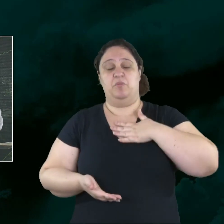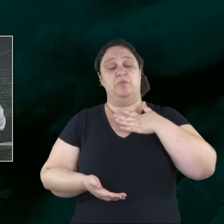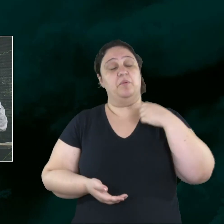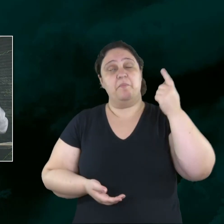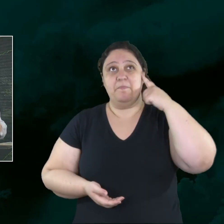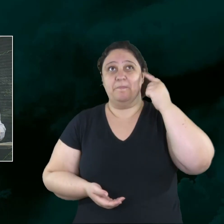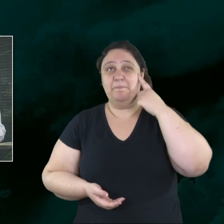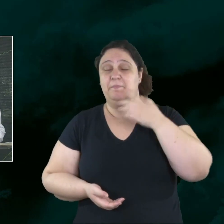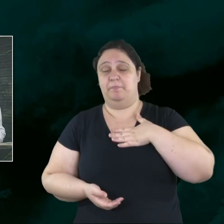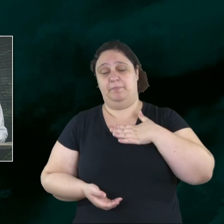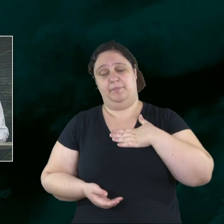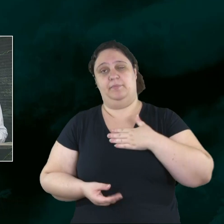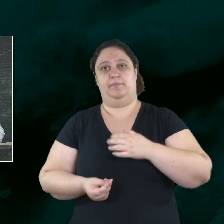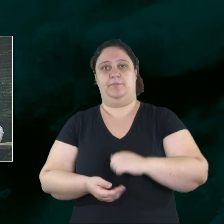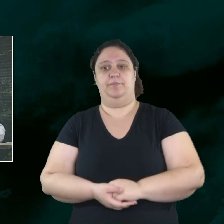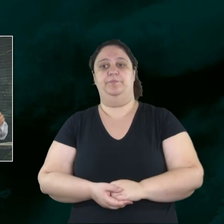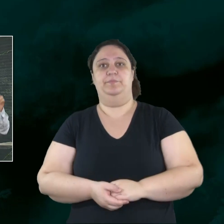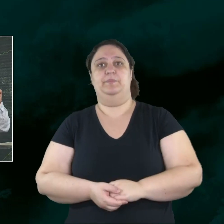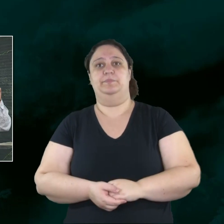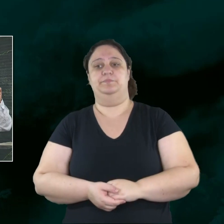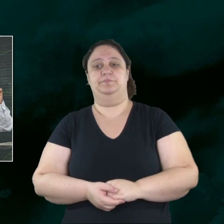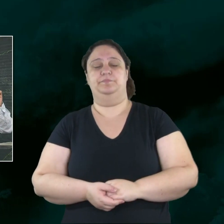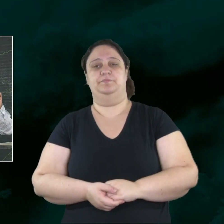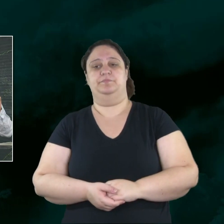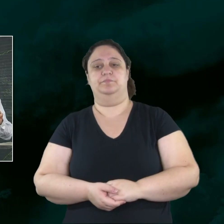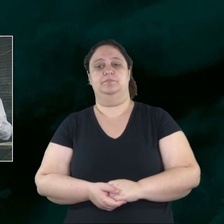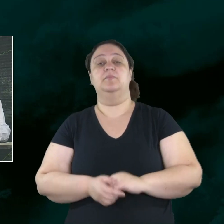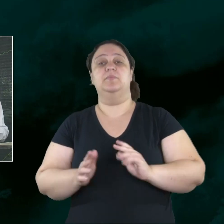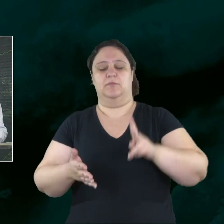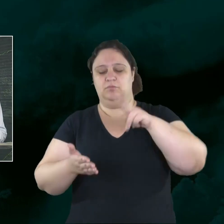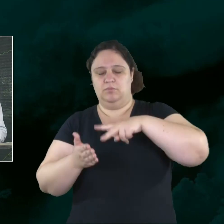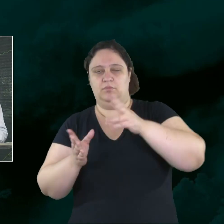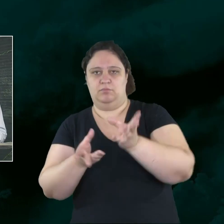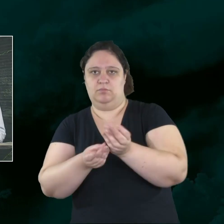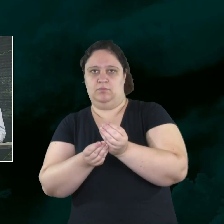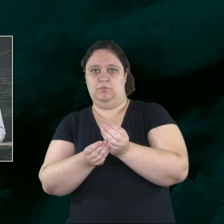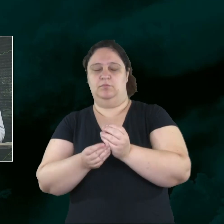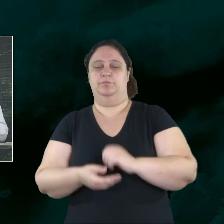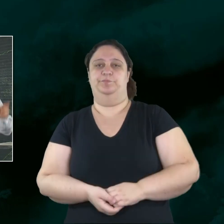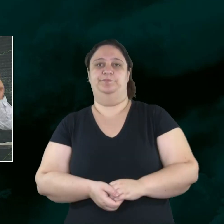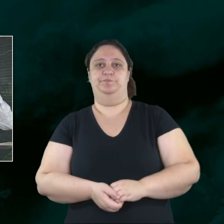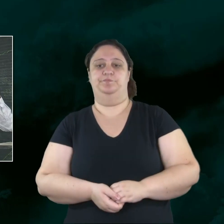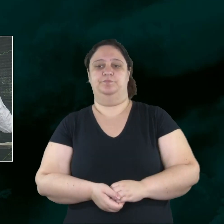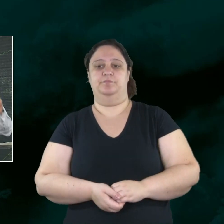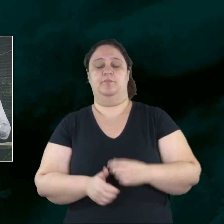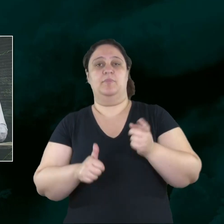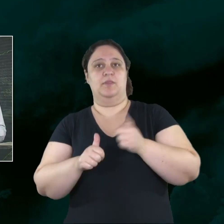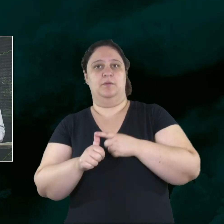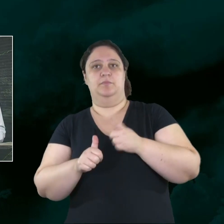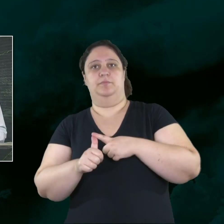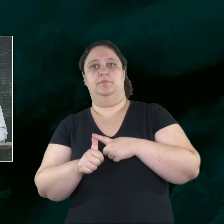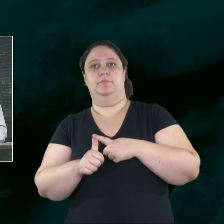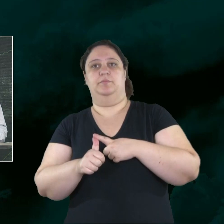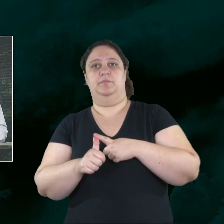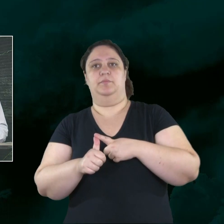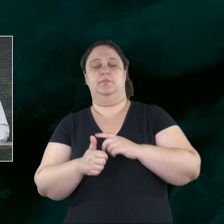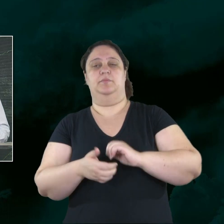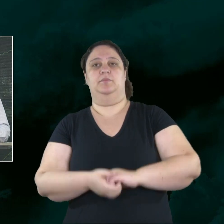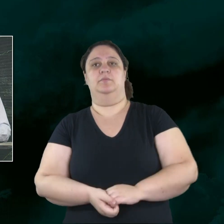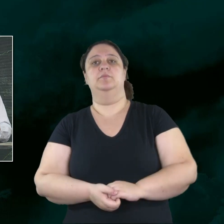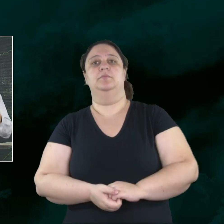Então, um resumo do pós-modernismo. Primeiro, secularismo, isto